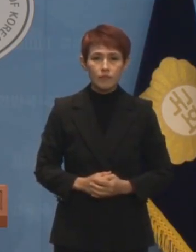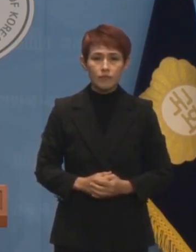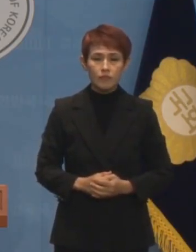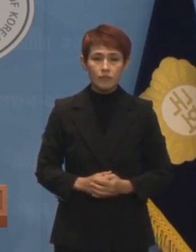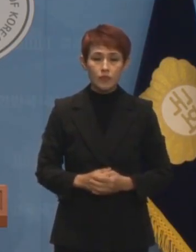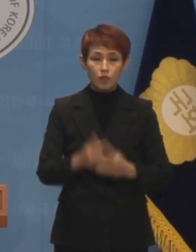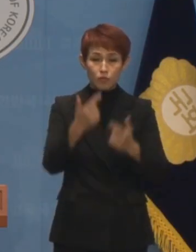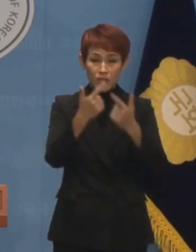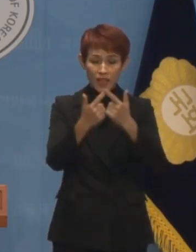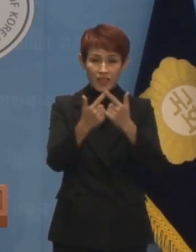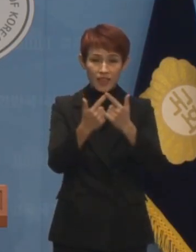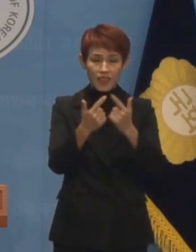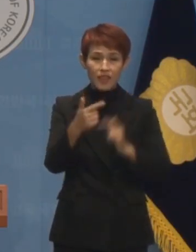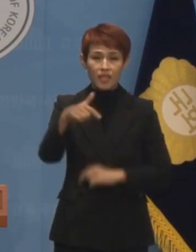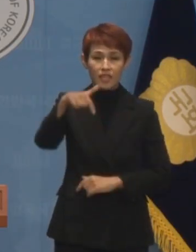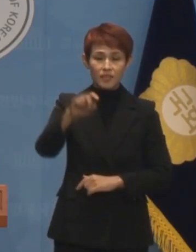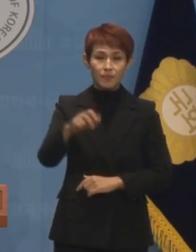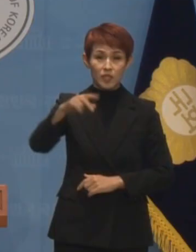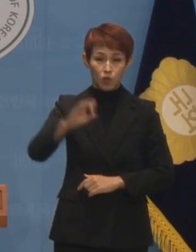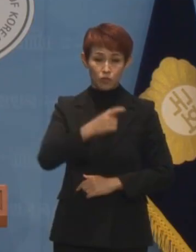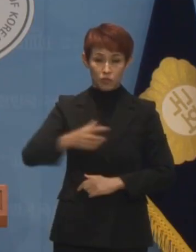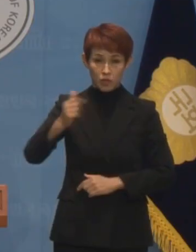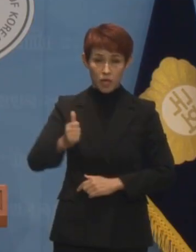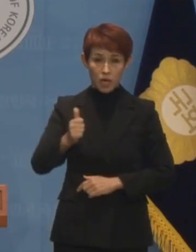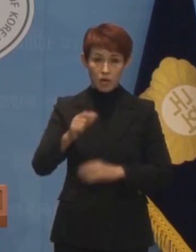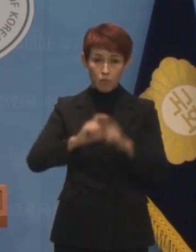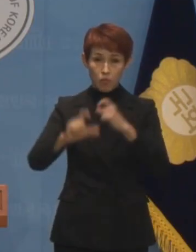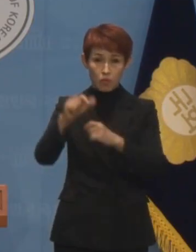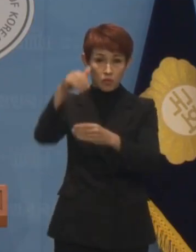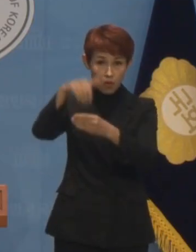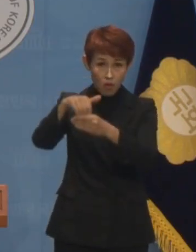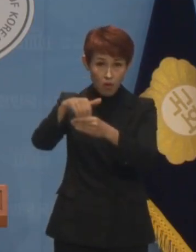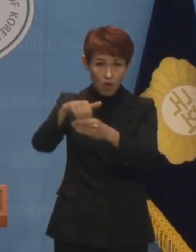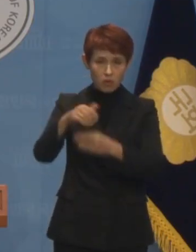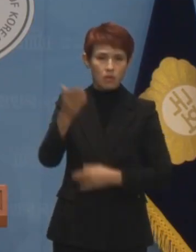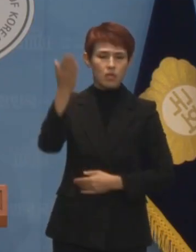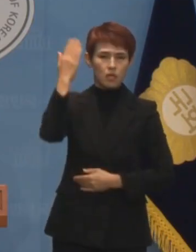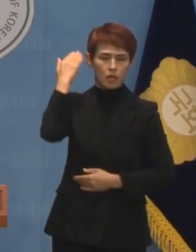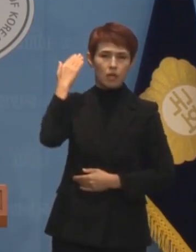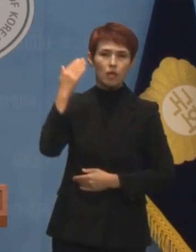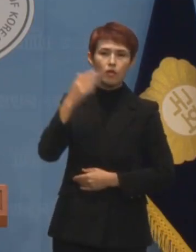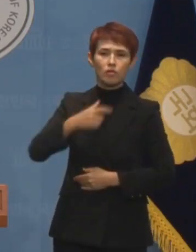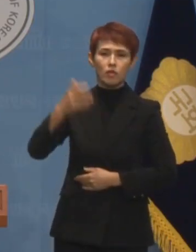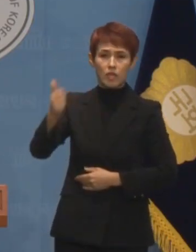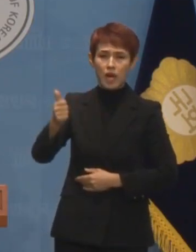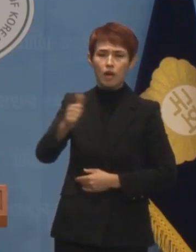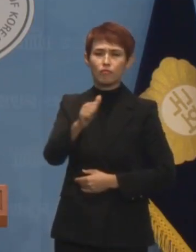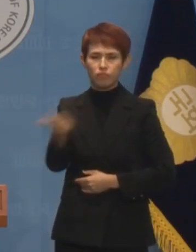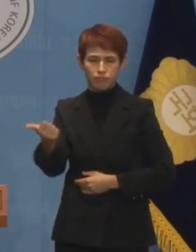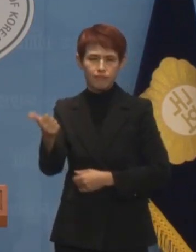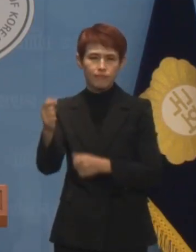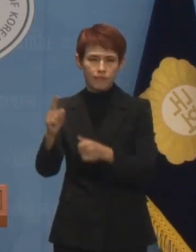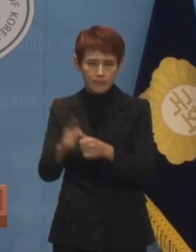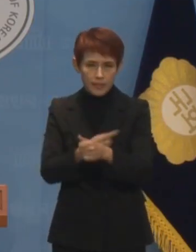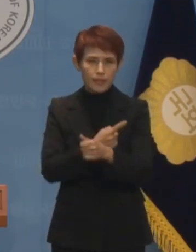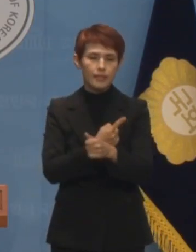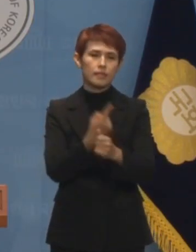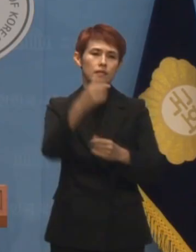이번 부산 금정구청장 보궐선거는 전임 김재윤 구청장의 갑작스러운 유고로 치러지게